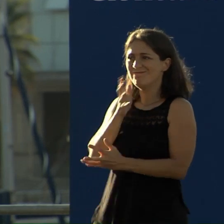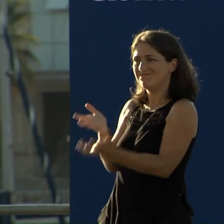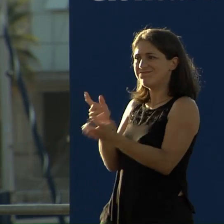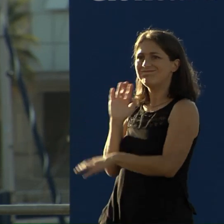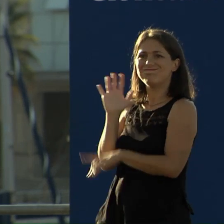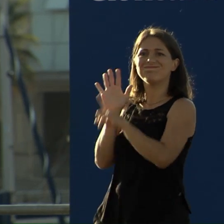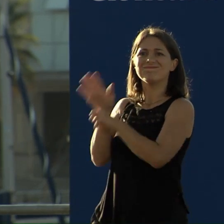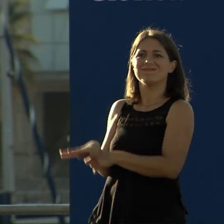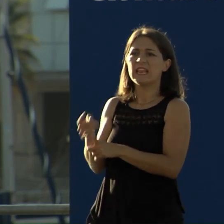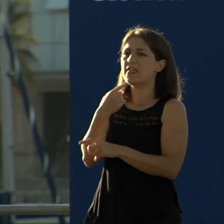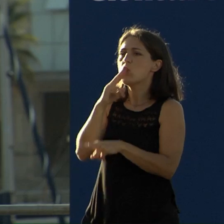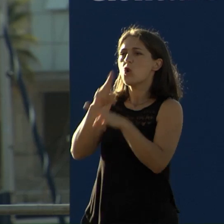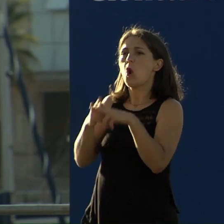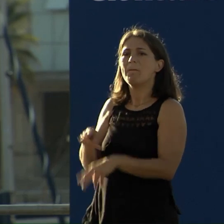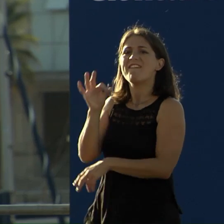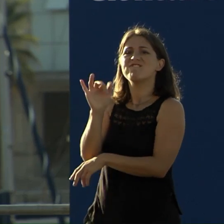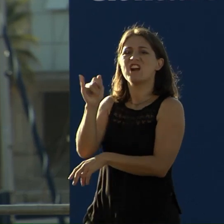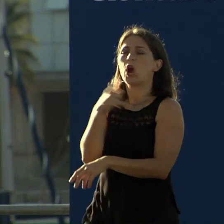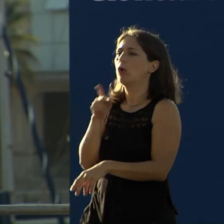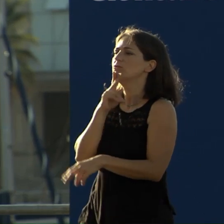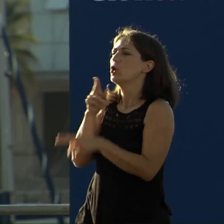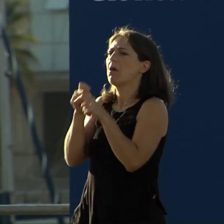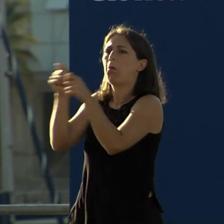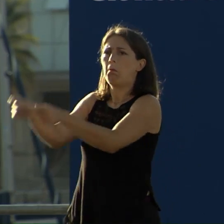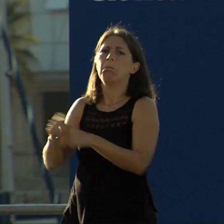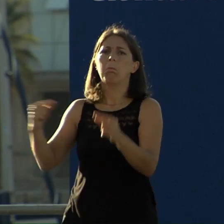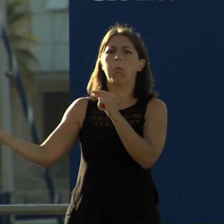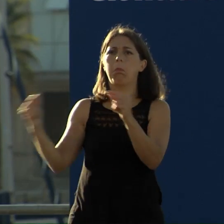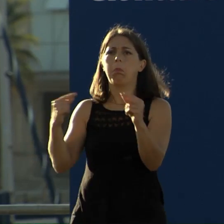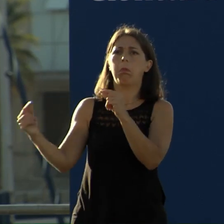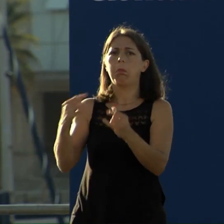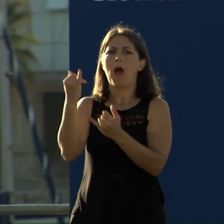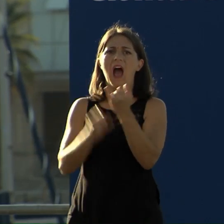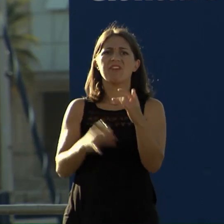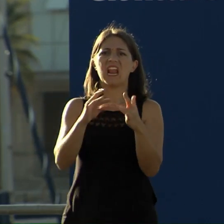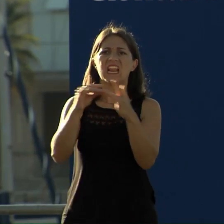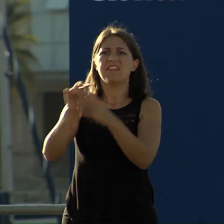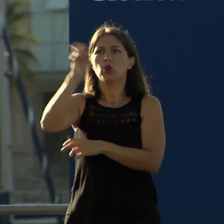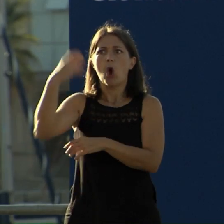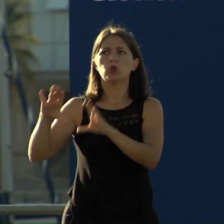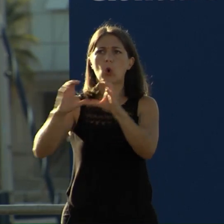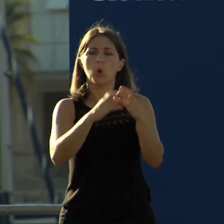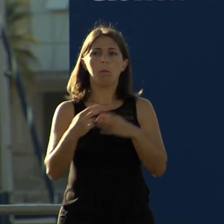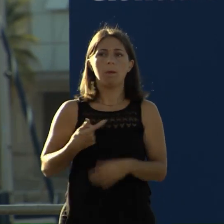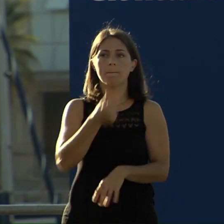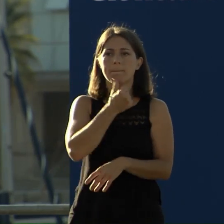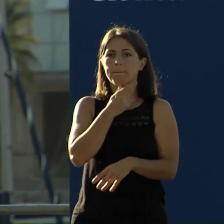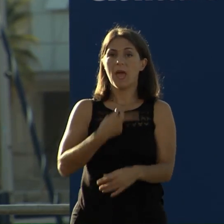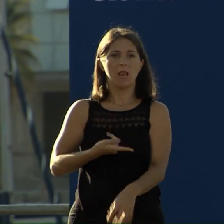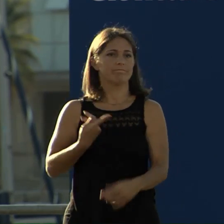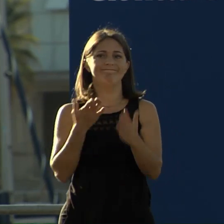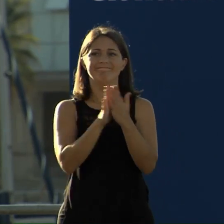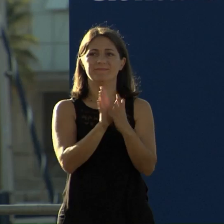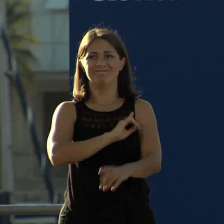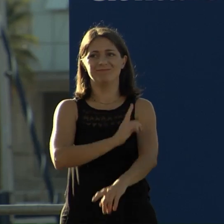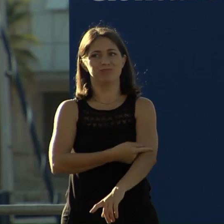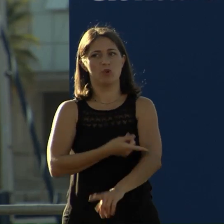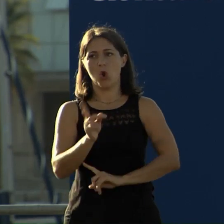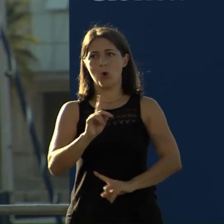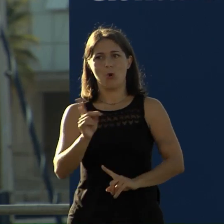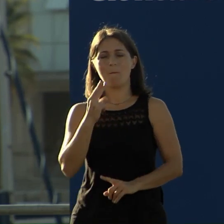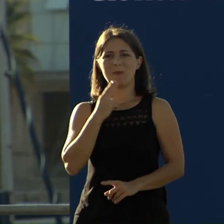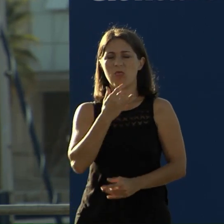Frijol. Estaba encantado de debatir en televisión con los líderes de los otros partidos. Con Veiras no se atrevía. Yo vi